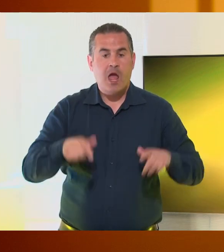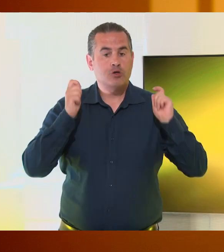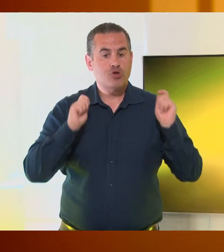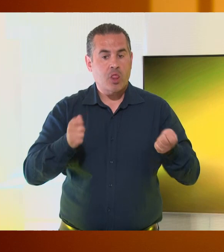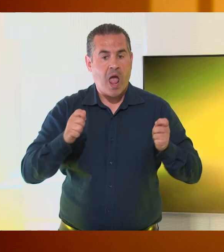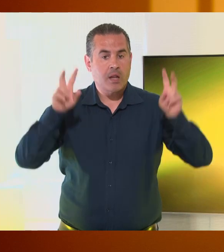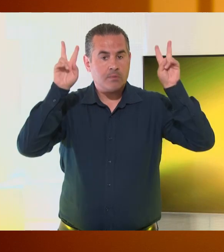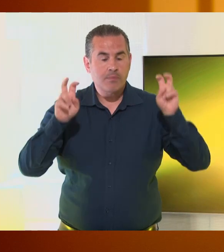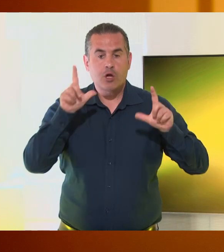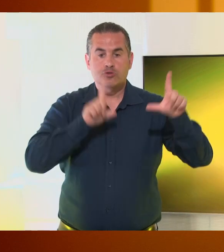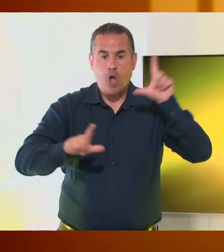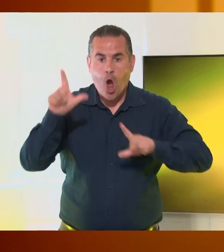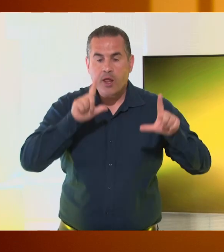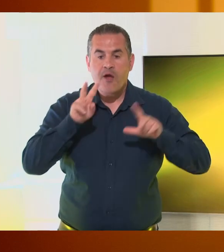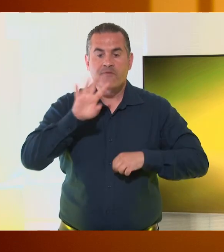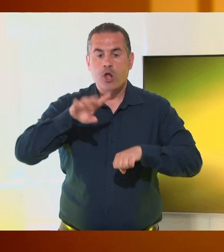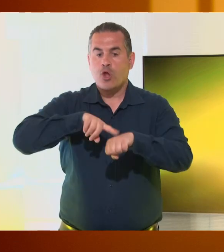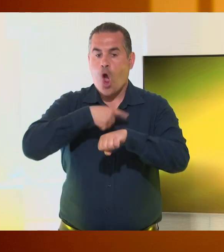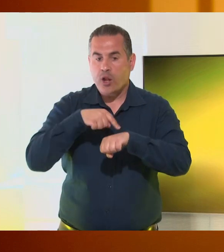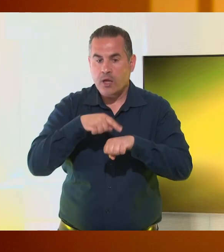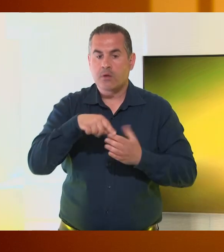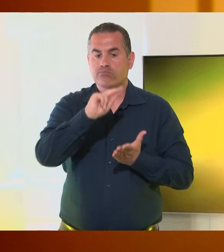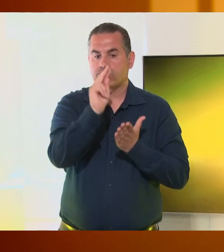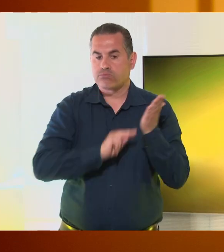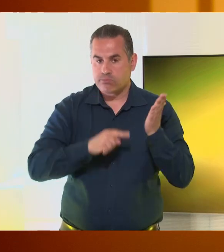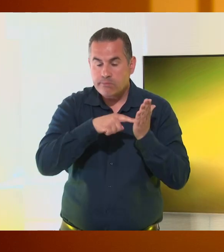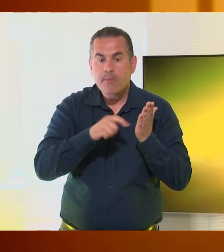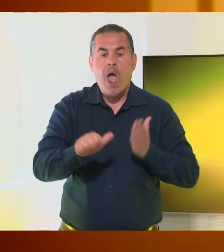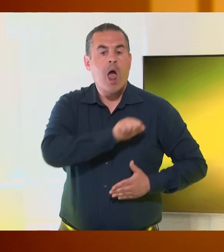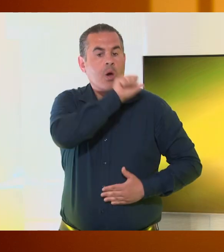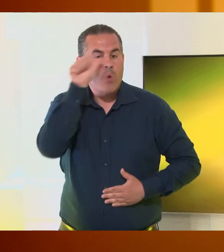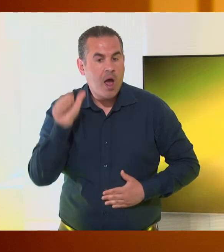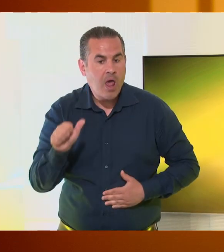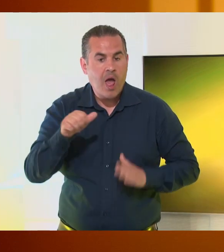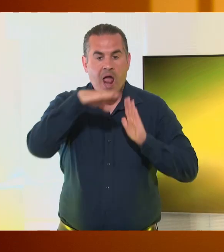città capoluogo e primeggia per numero di bar e discoteche, vanta il miglior